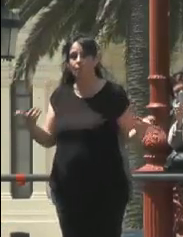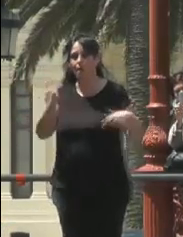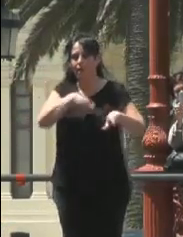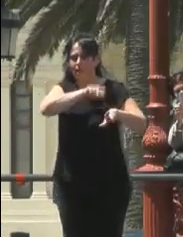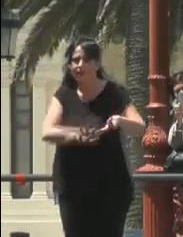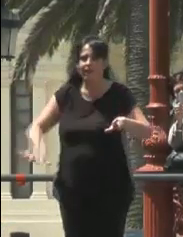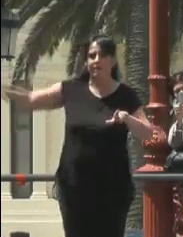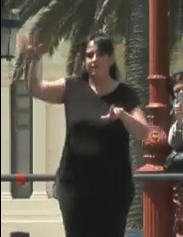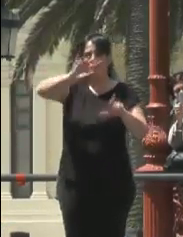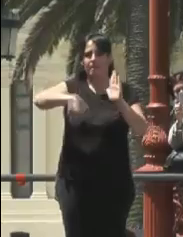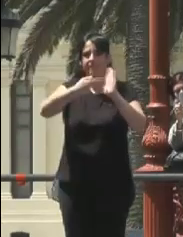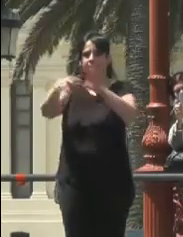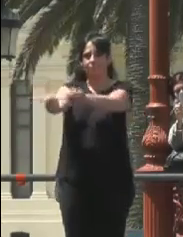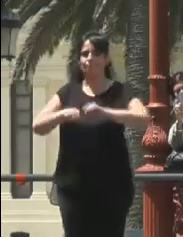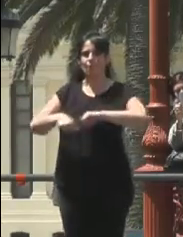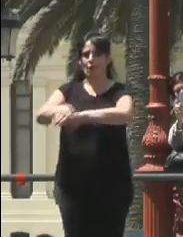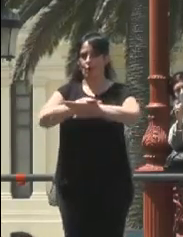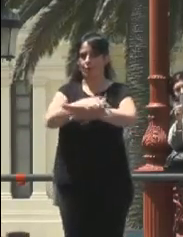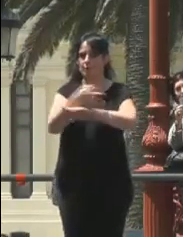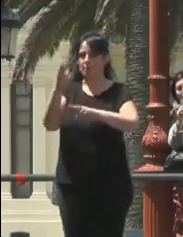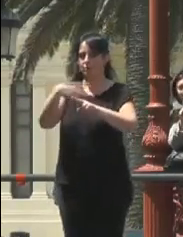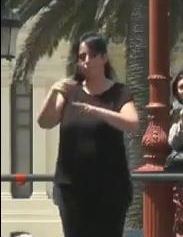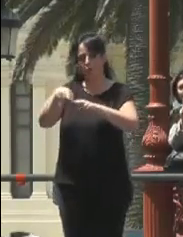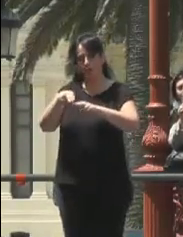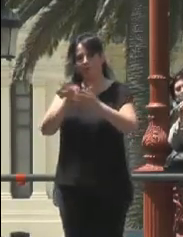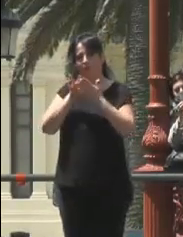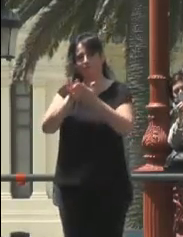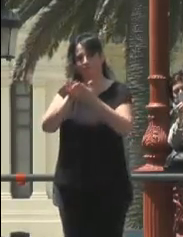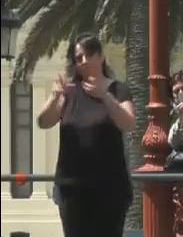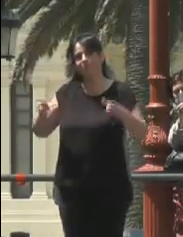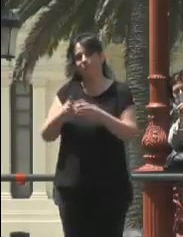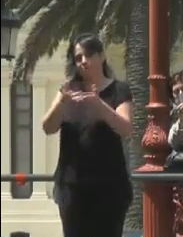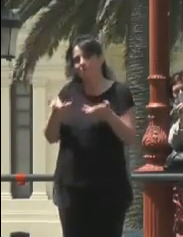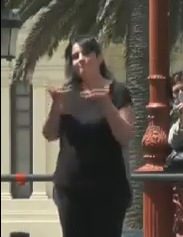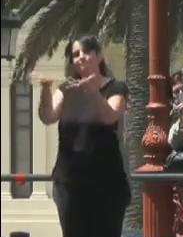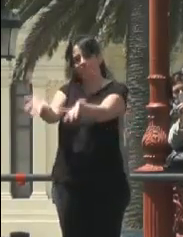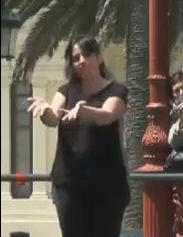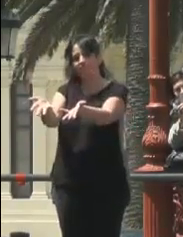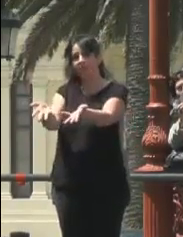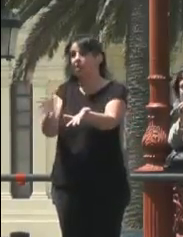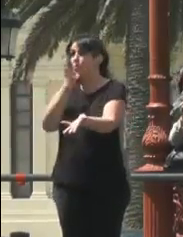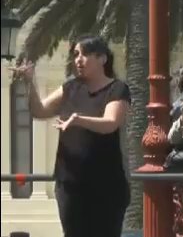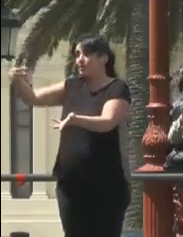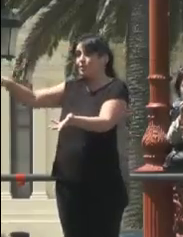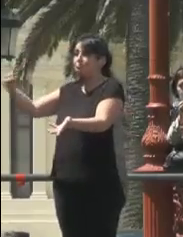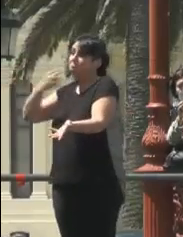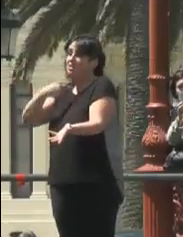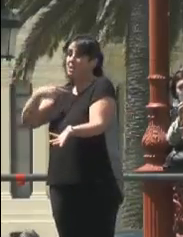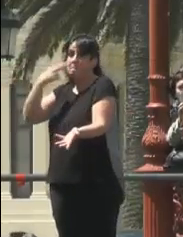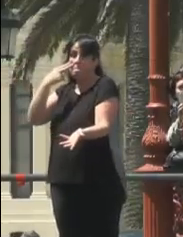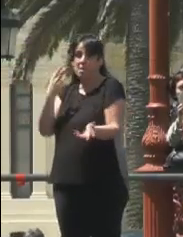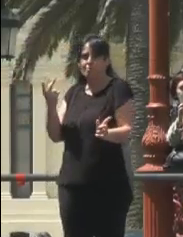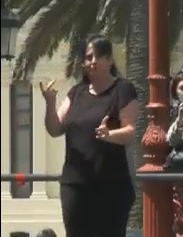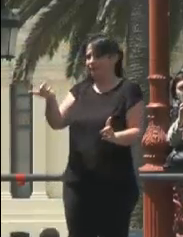poder poner una política al servicio de la mayoría social. Por eso cuando nos digan, es que damos miedo. No, nosotros somos una candidatura